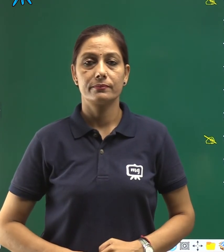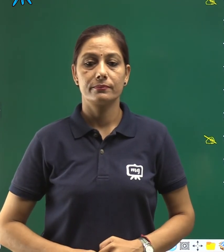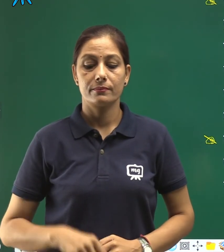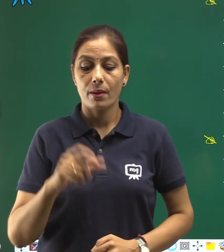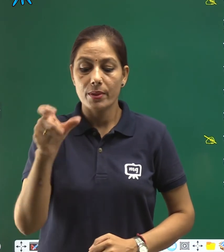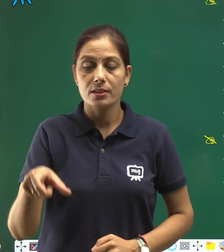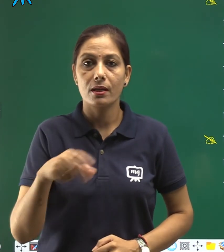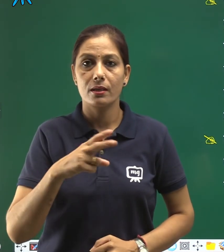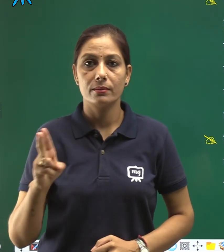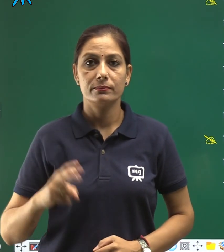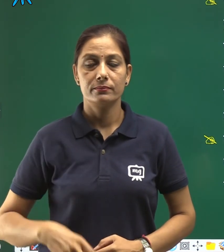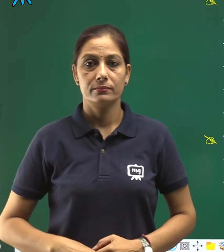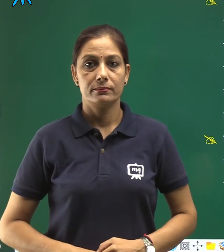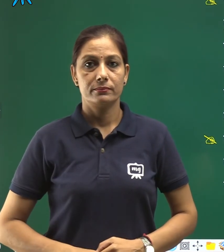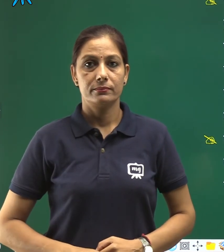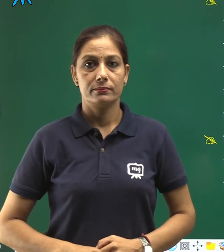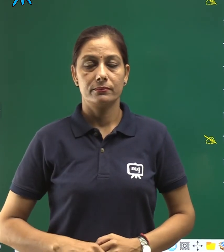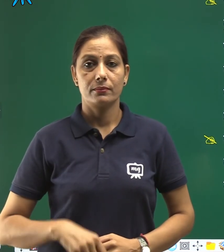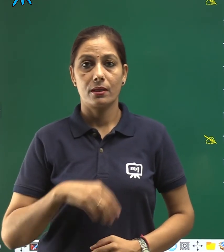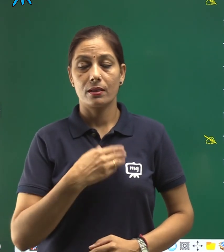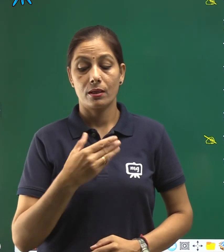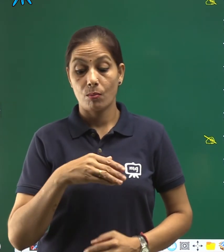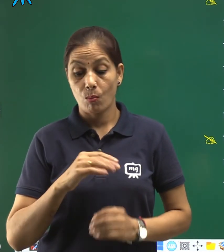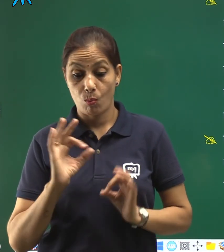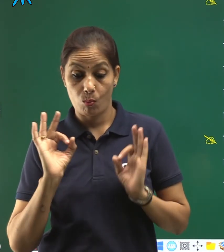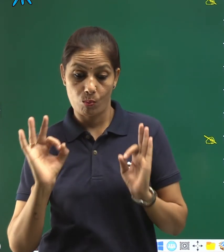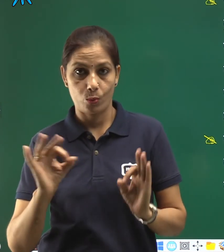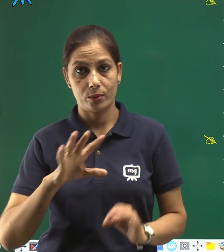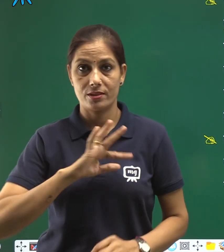हालदार साहब को यह बहुत अच्छा लगा